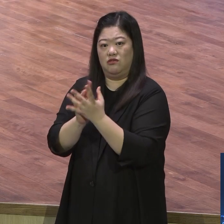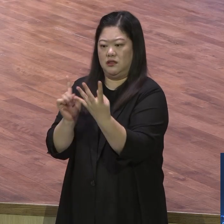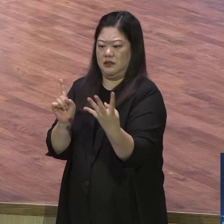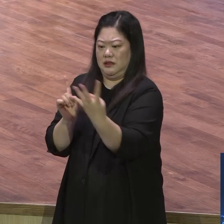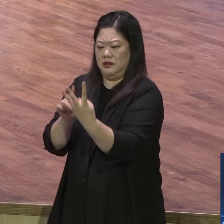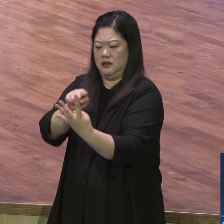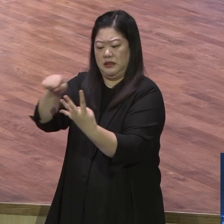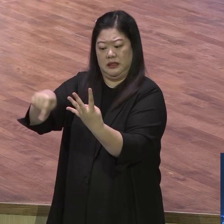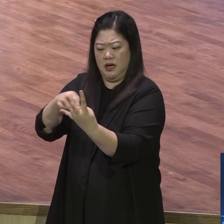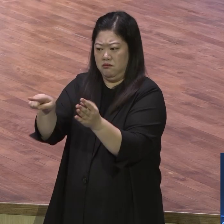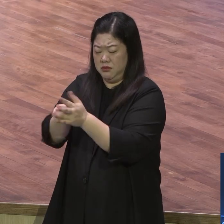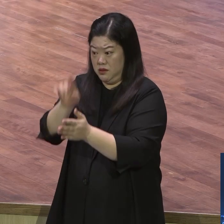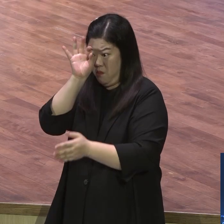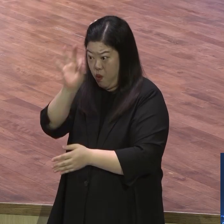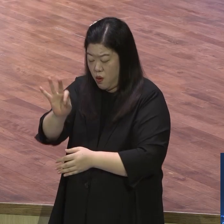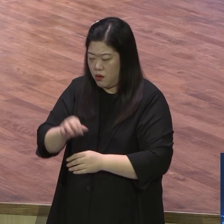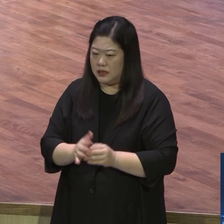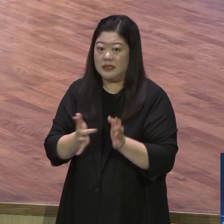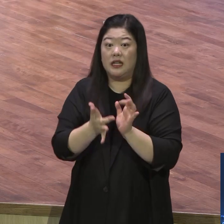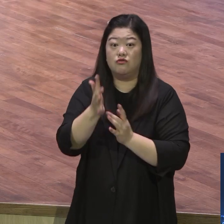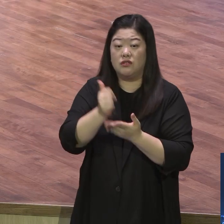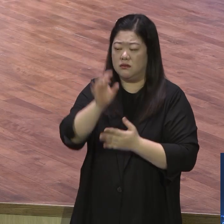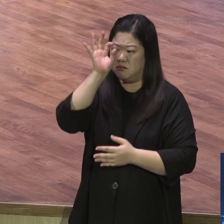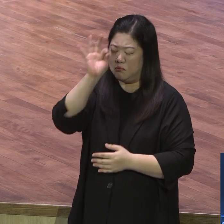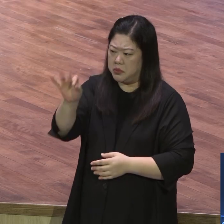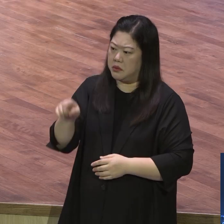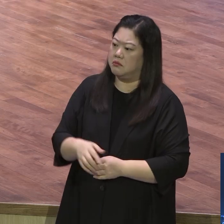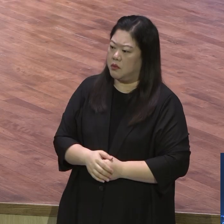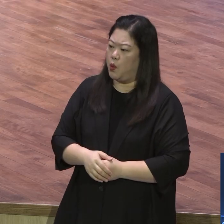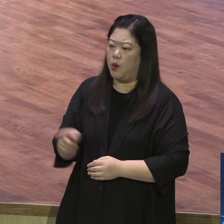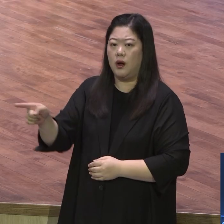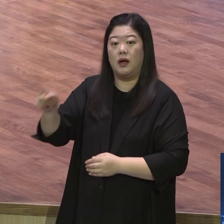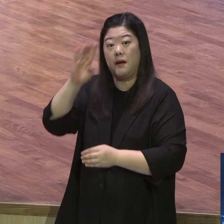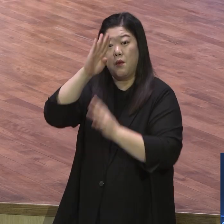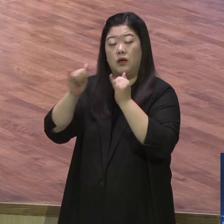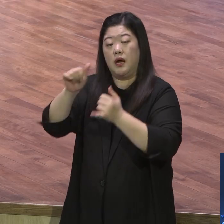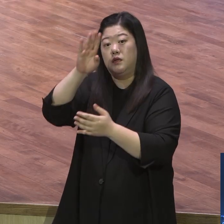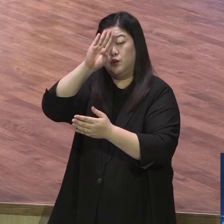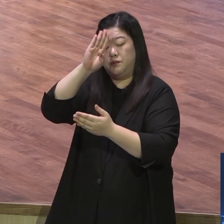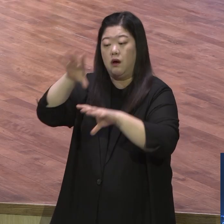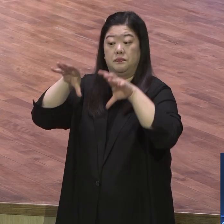중풍병자를 치유하시는데 좀 색다른 말씀을 하셨어요 오늘은